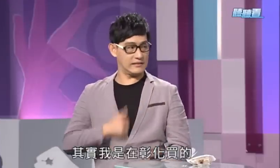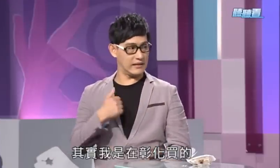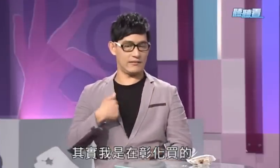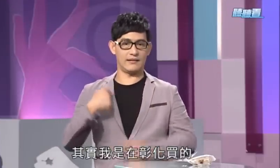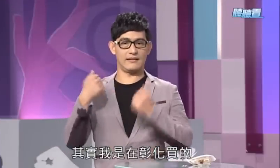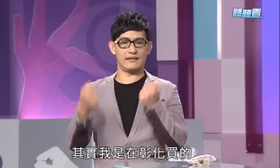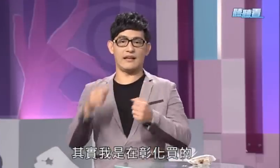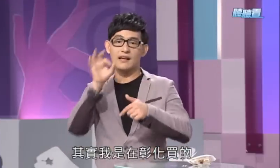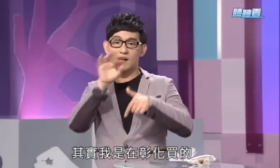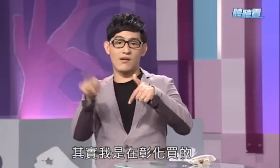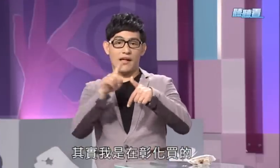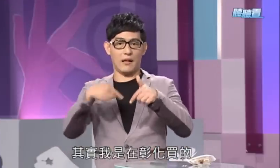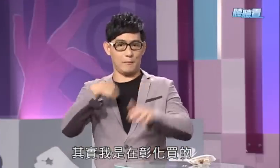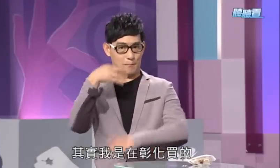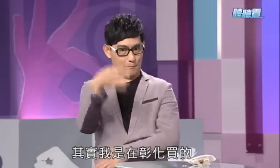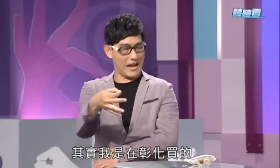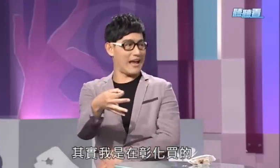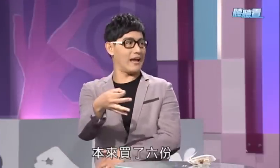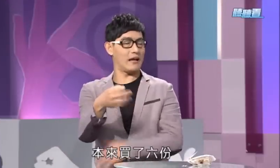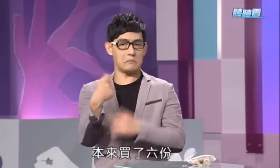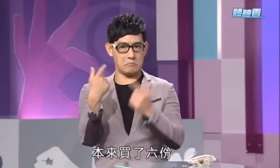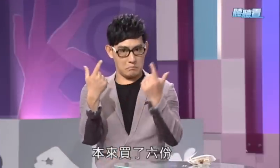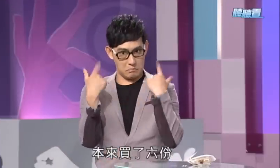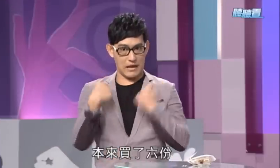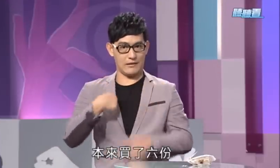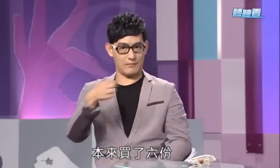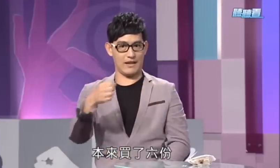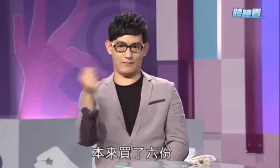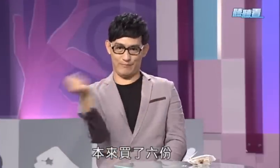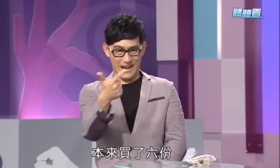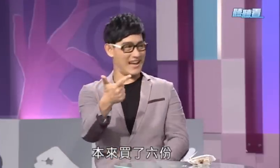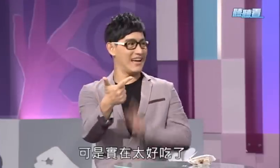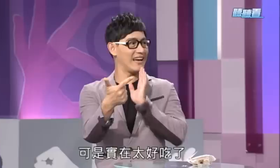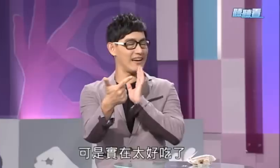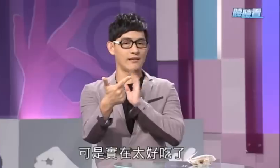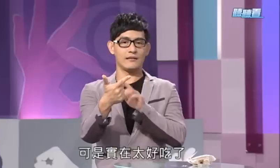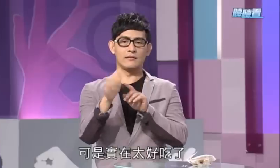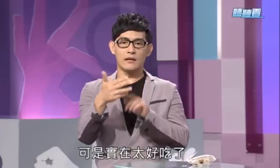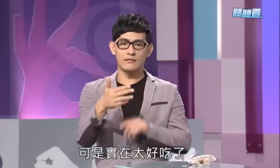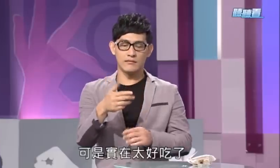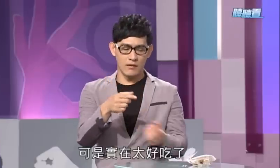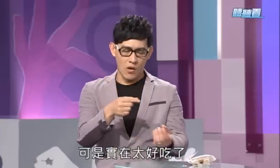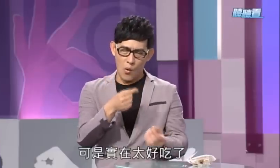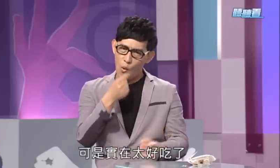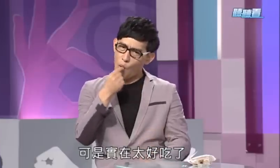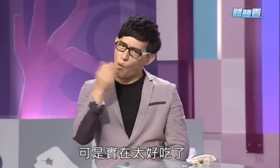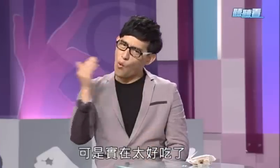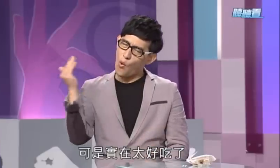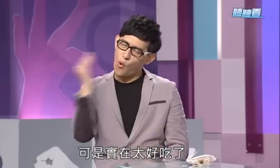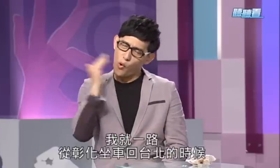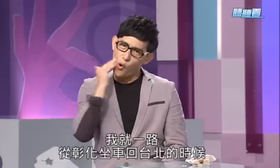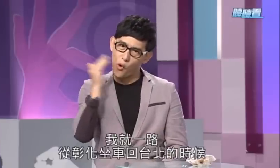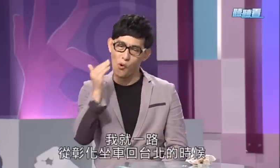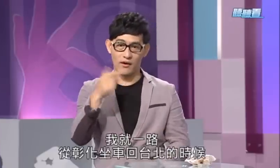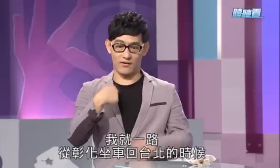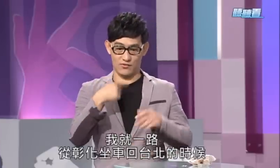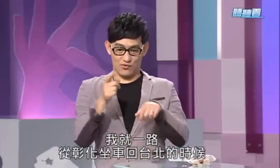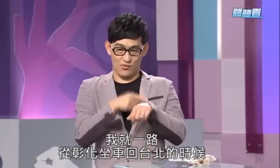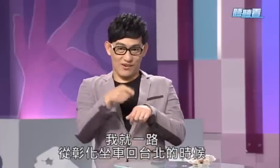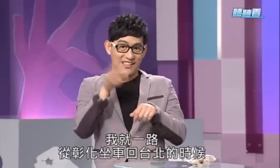在彰化买的，本来呢买了六份。可是实在太好吃了，我就一路呢从